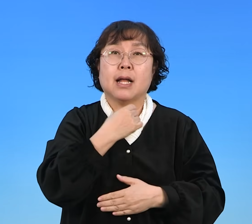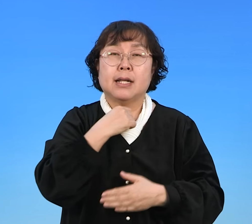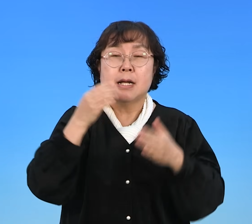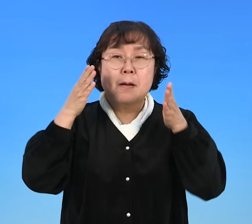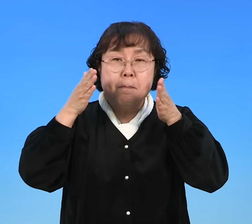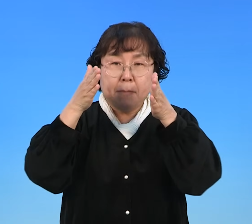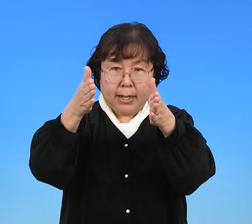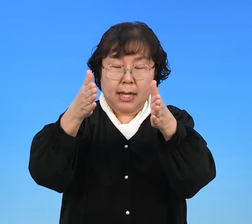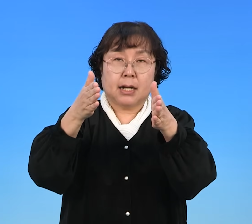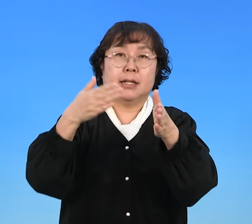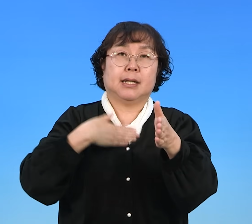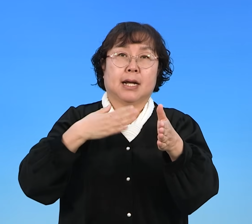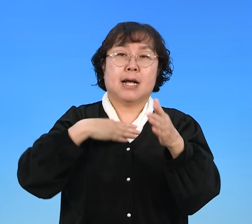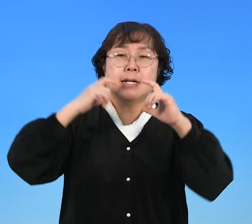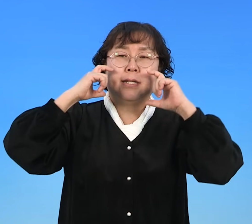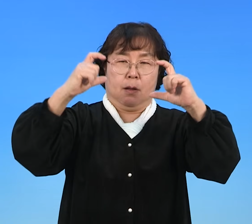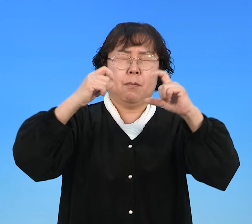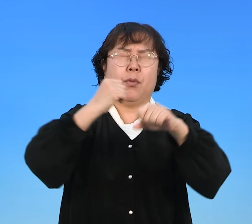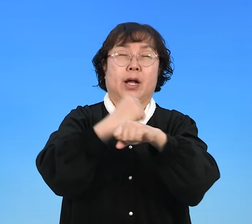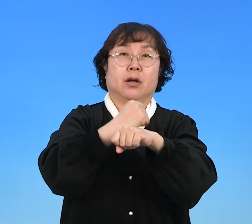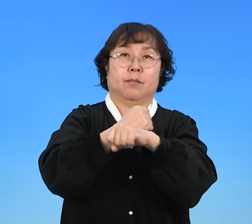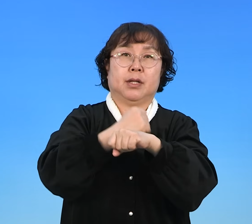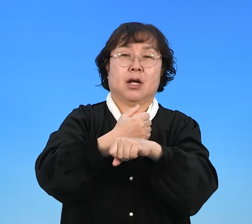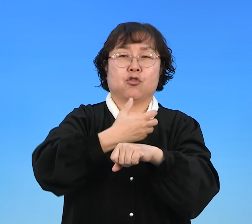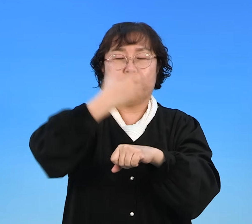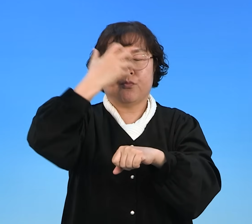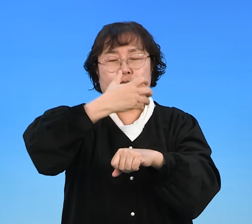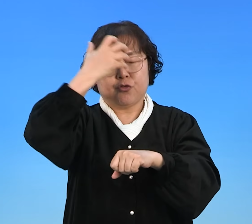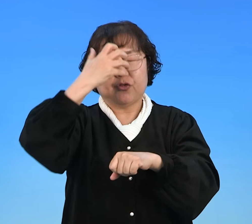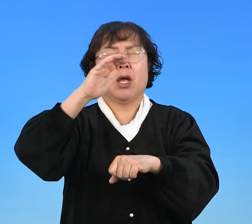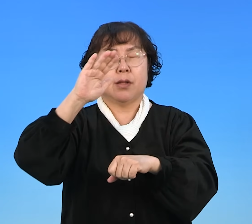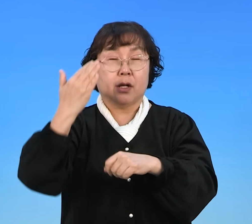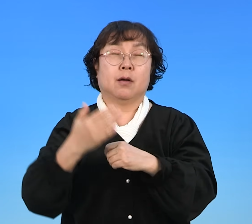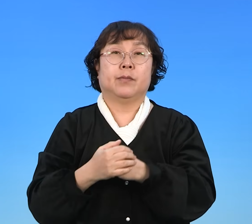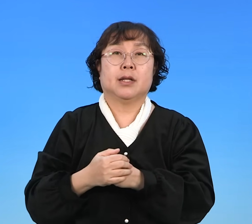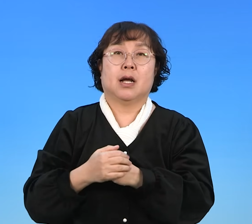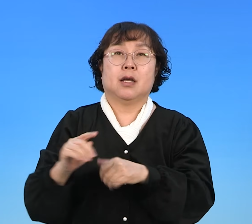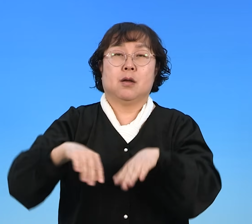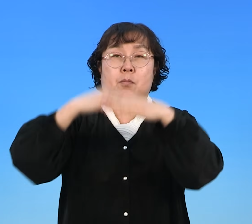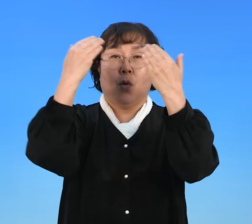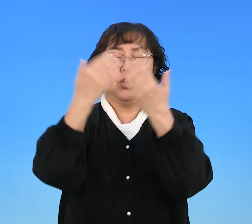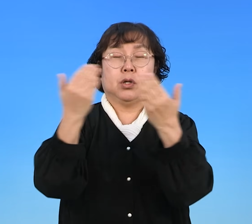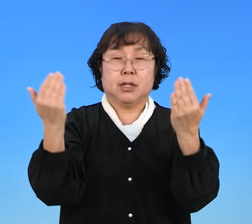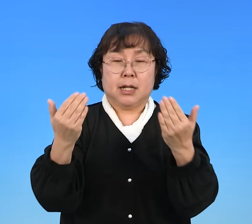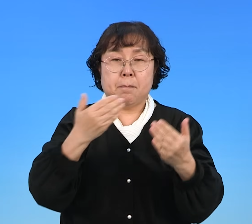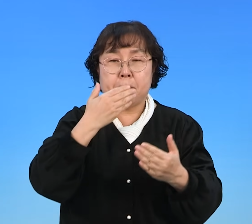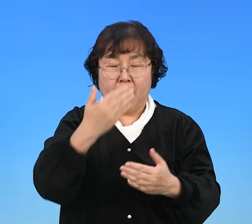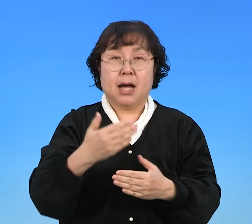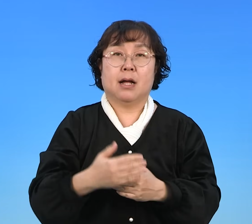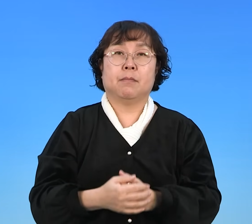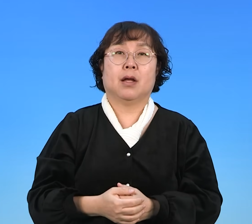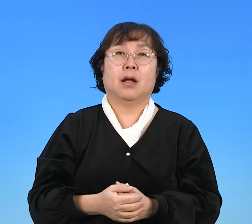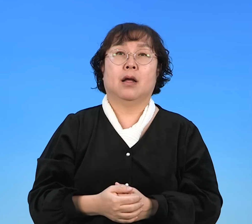추구하는 방향을 선포하게 될 것입니다. 꿈을 꾸게 될 것입니다. 이 모든 일이